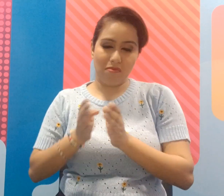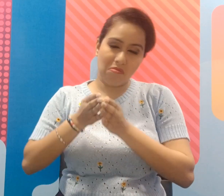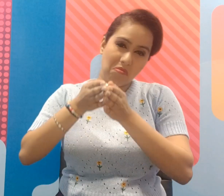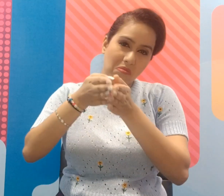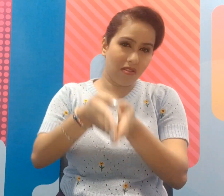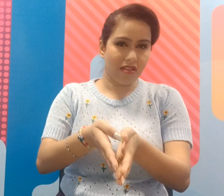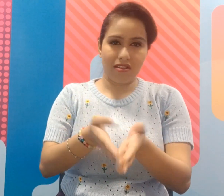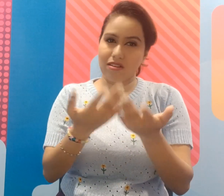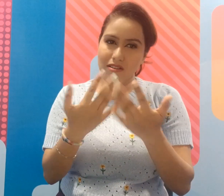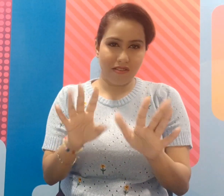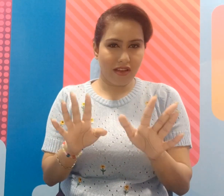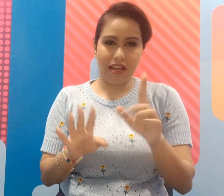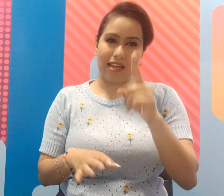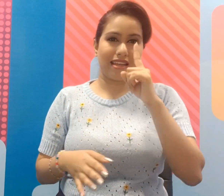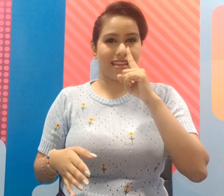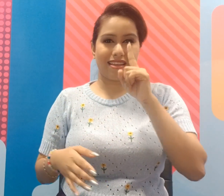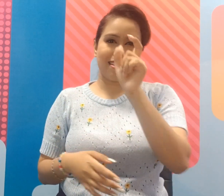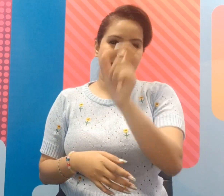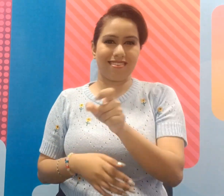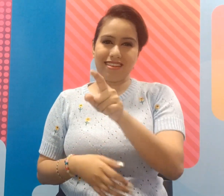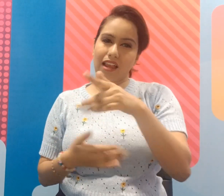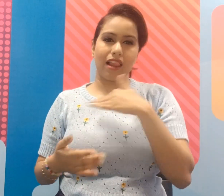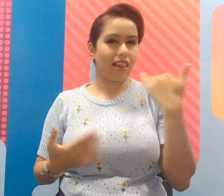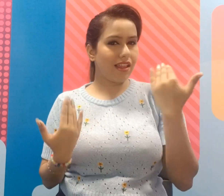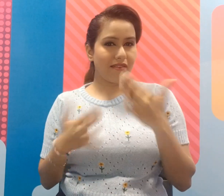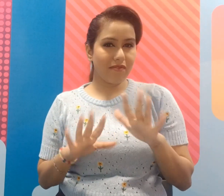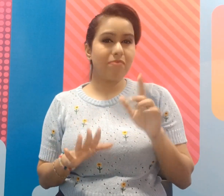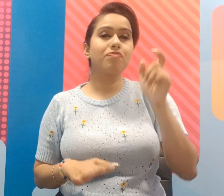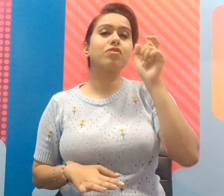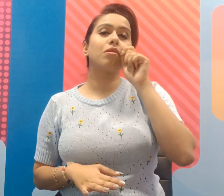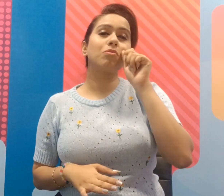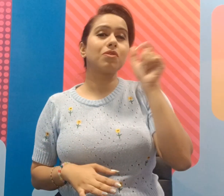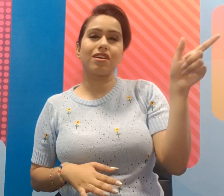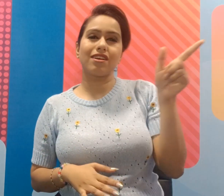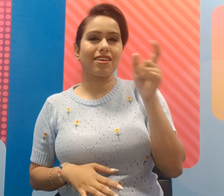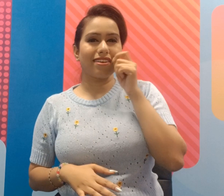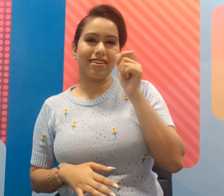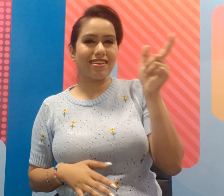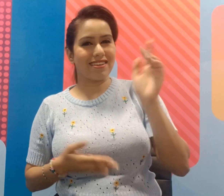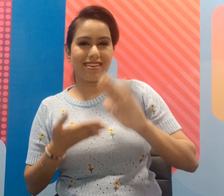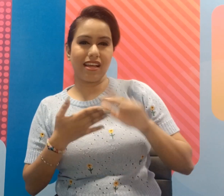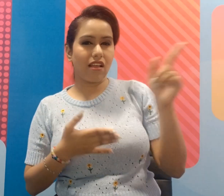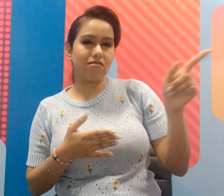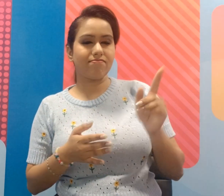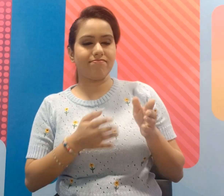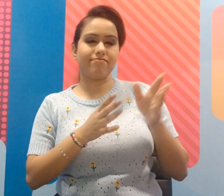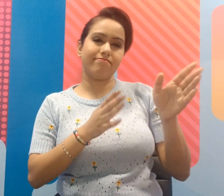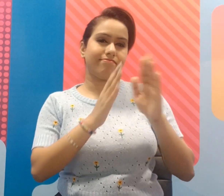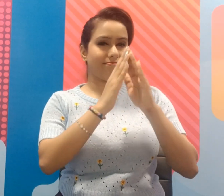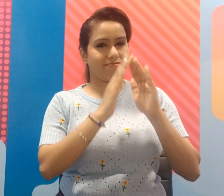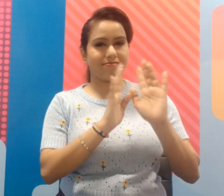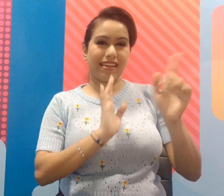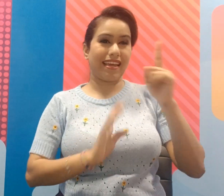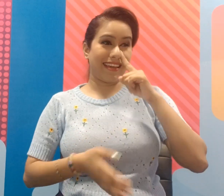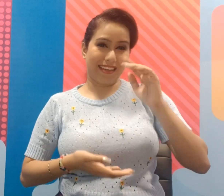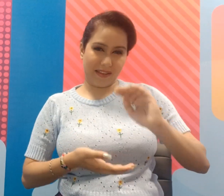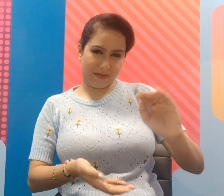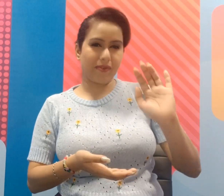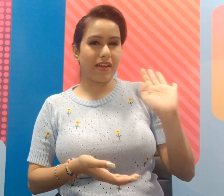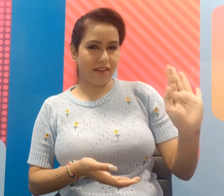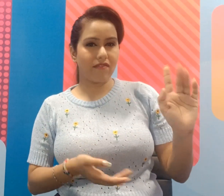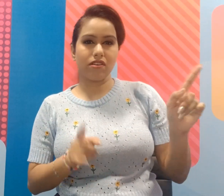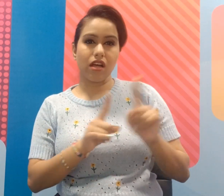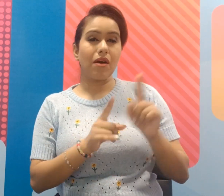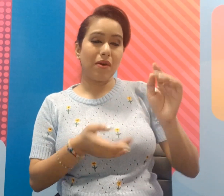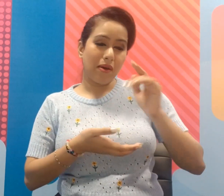गई। जो पति था वो किनारे पर आ गया, घर पहुंचा, वहां उनकी बेटी थी। उस छोटी बच्ची का लालन